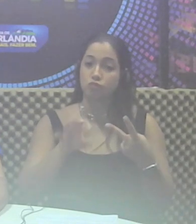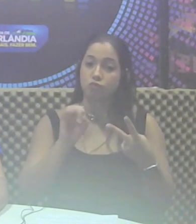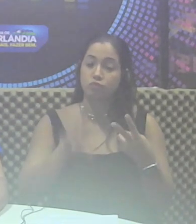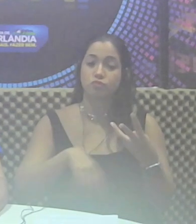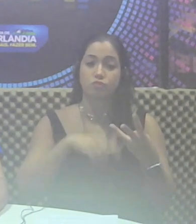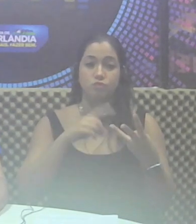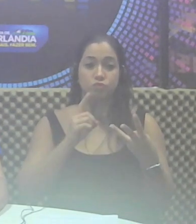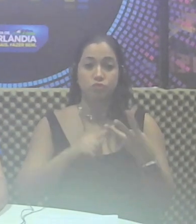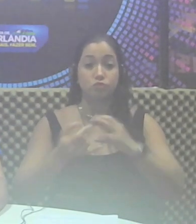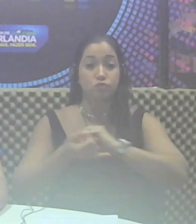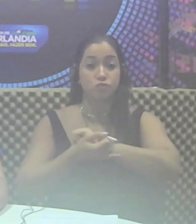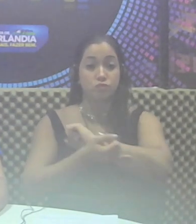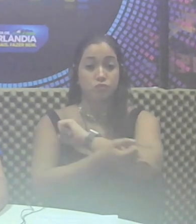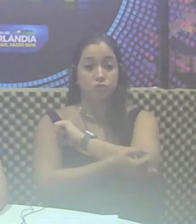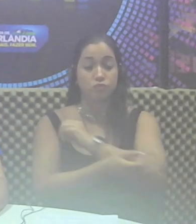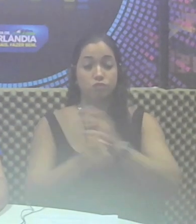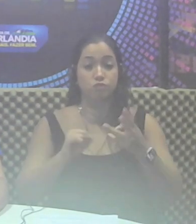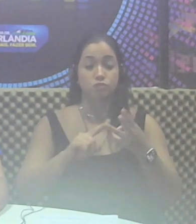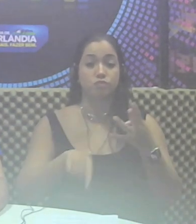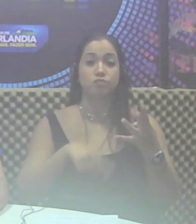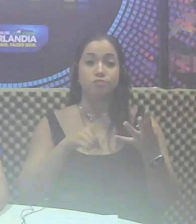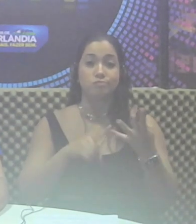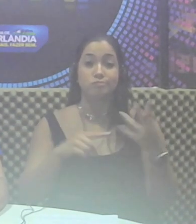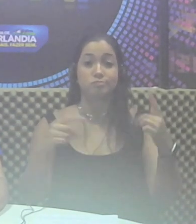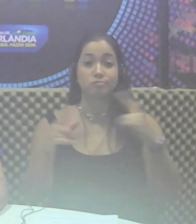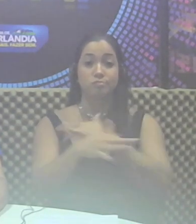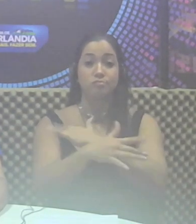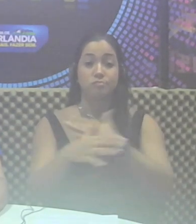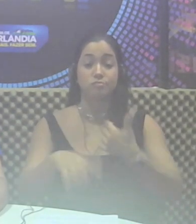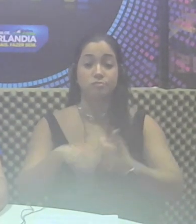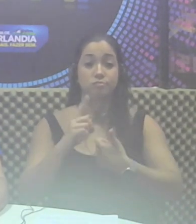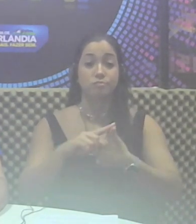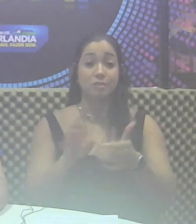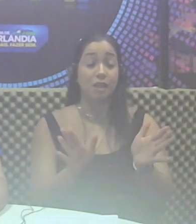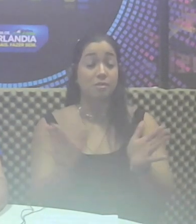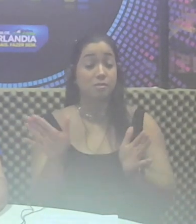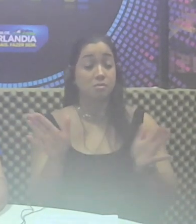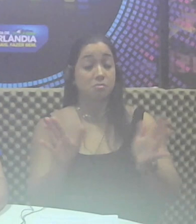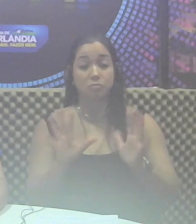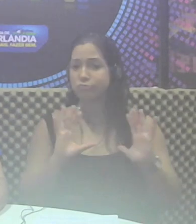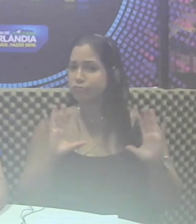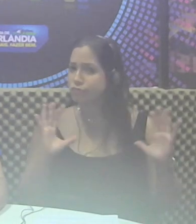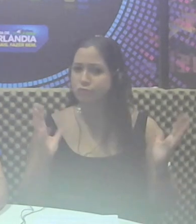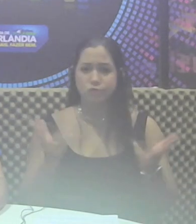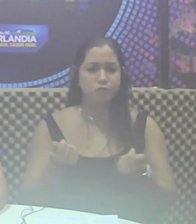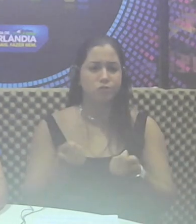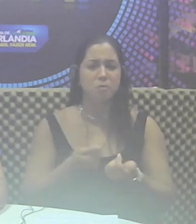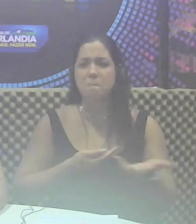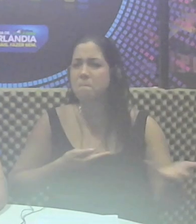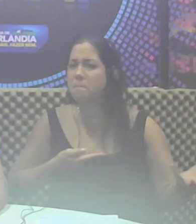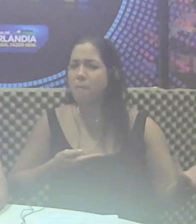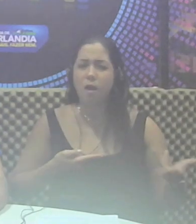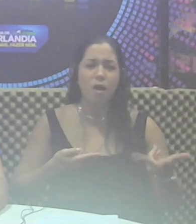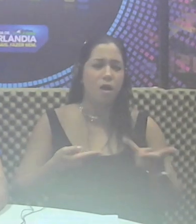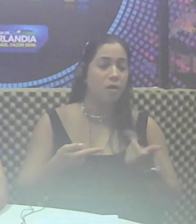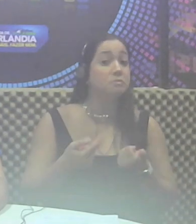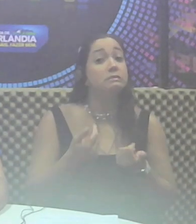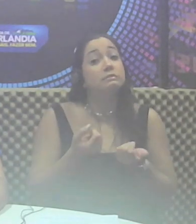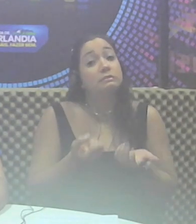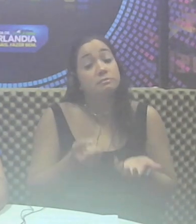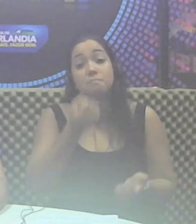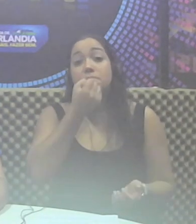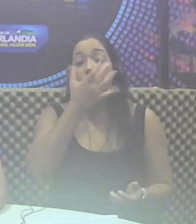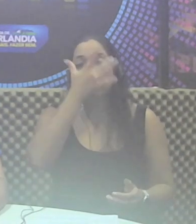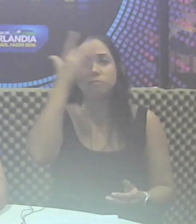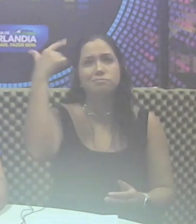educação, infraestrutura, mobilidade urbana, acessibilidade. Então, são várias coisas. É bom as pessoas